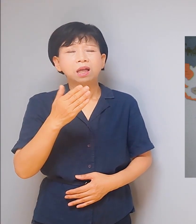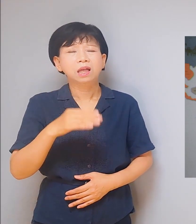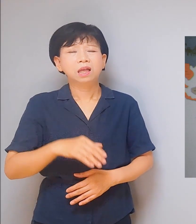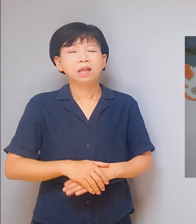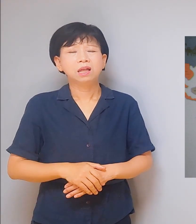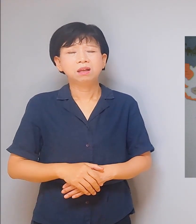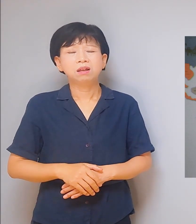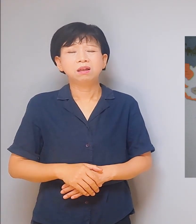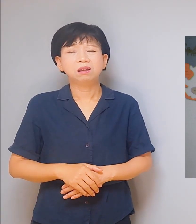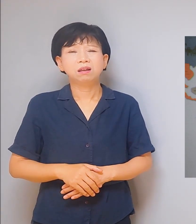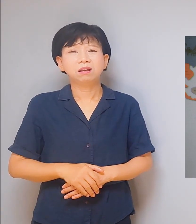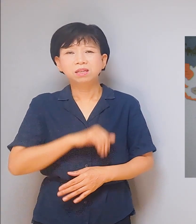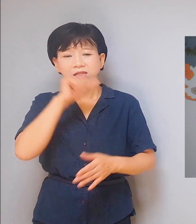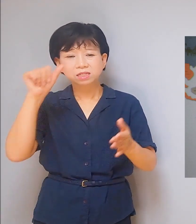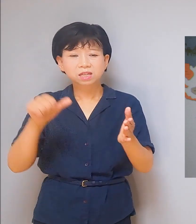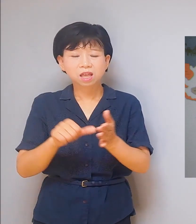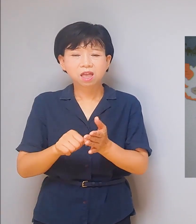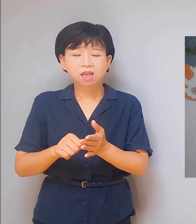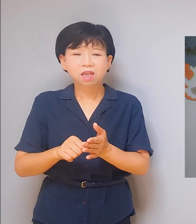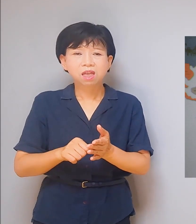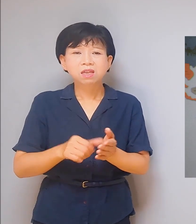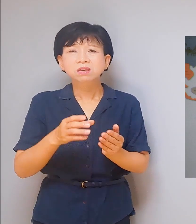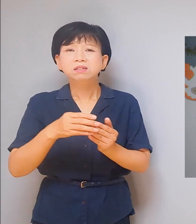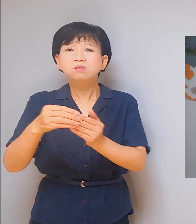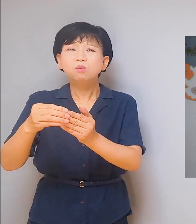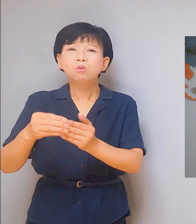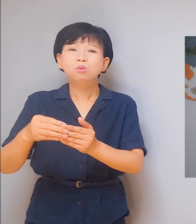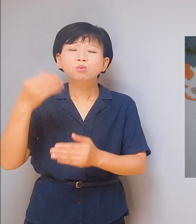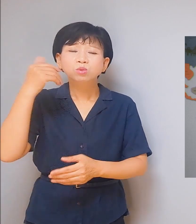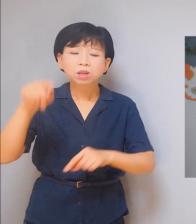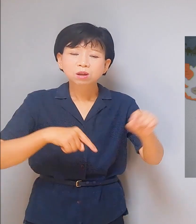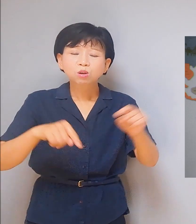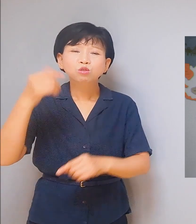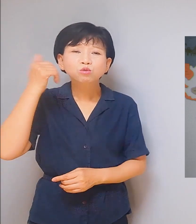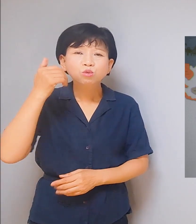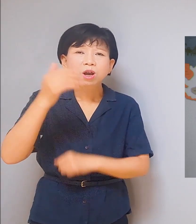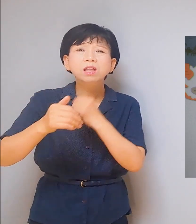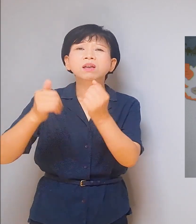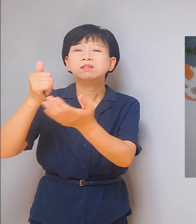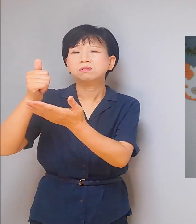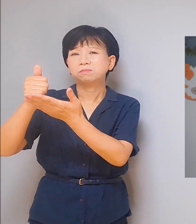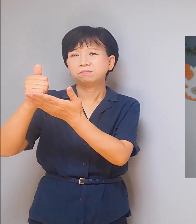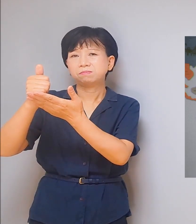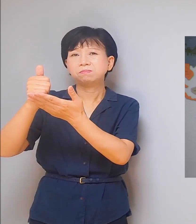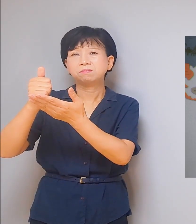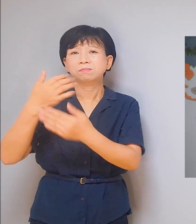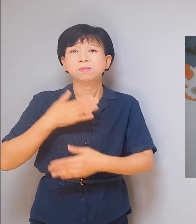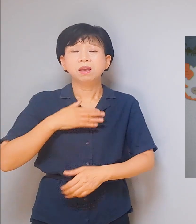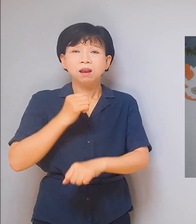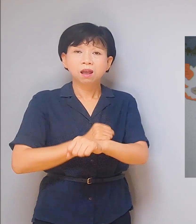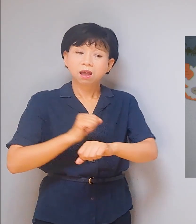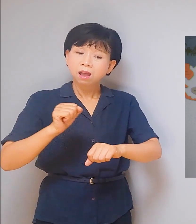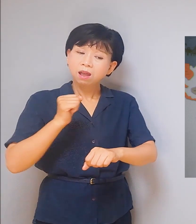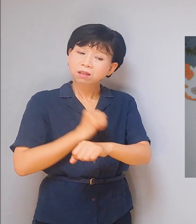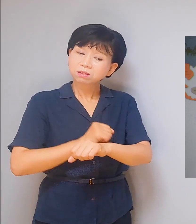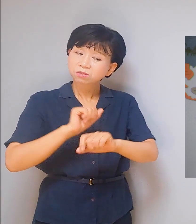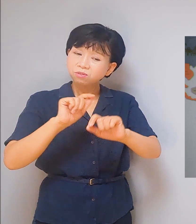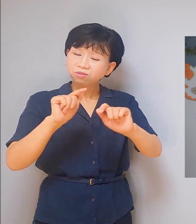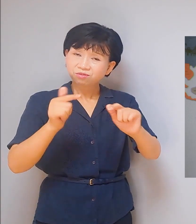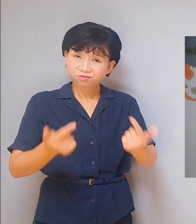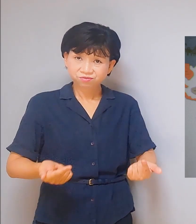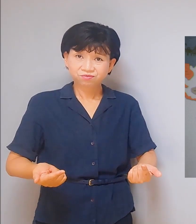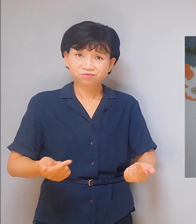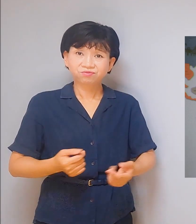우리의 인생길은 누가 움직이신다? 하나님이 움직이신다. 우리가 하는 건 표현이 좀